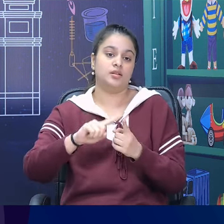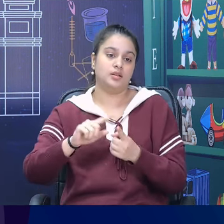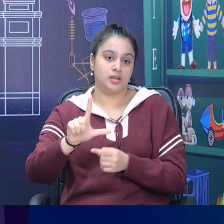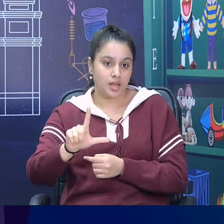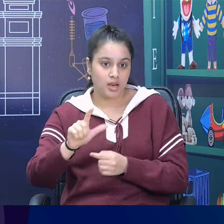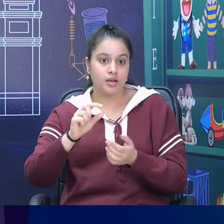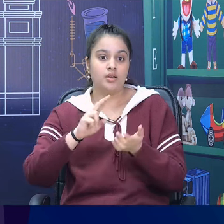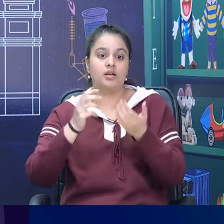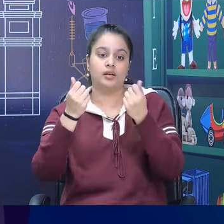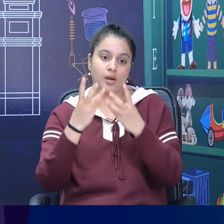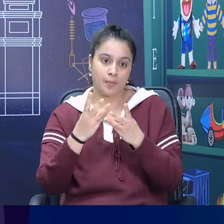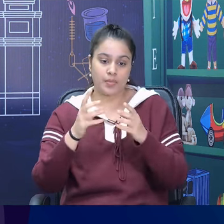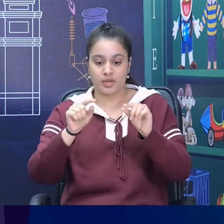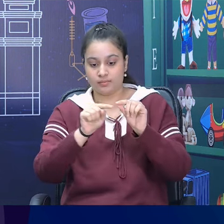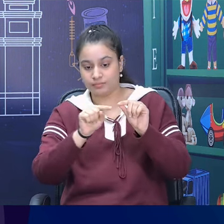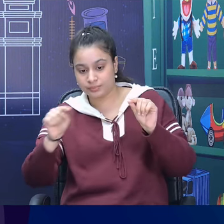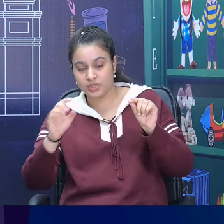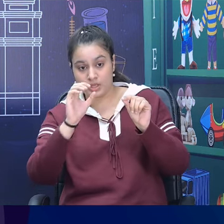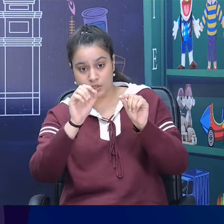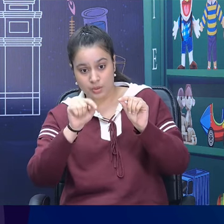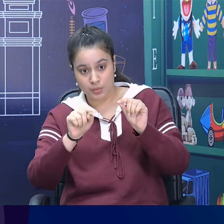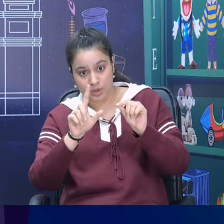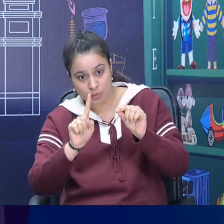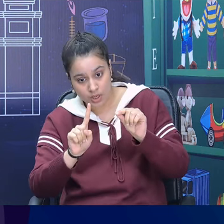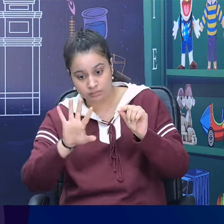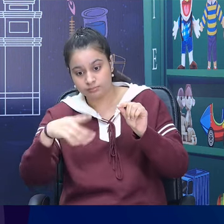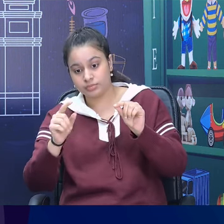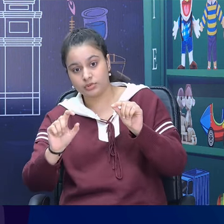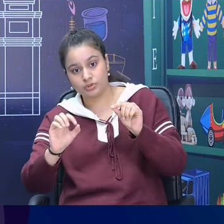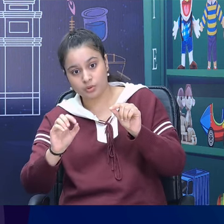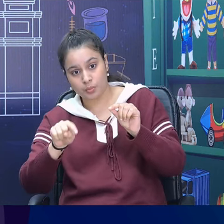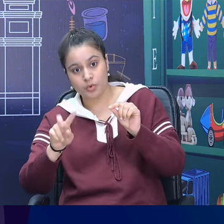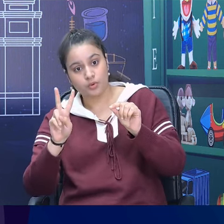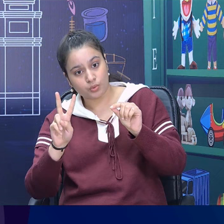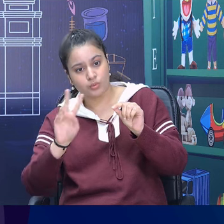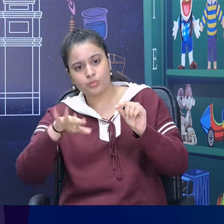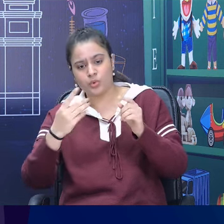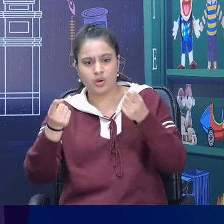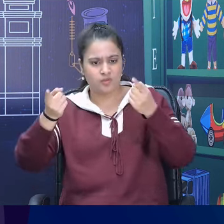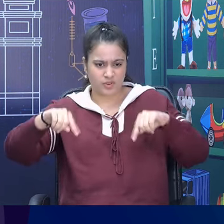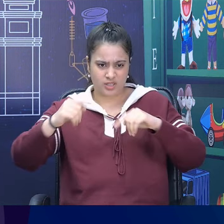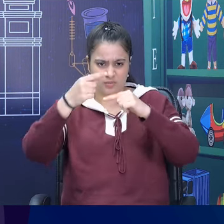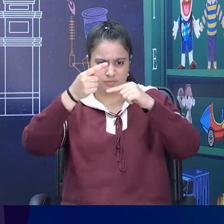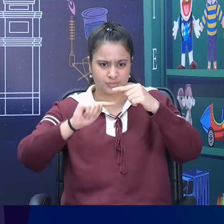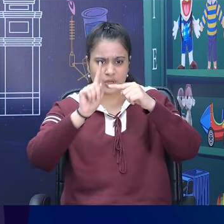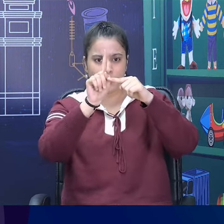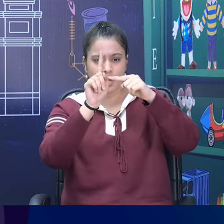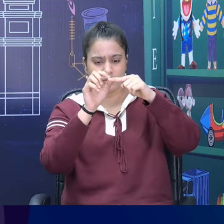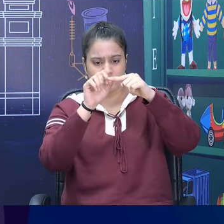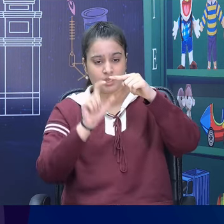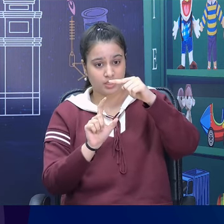0.1 0.2 इसी को हम जो डेसीमल नंबर हम जो बात कर रहे हैं इसे हम फ्रैक्शन में भी लिख सकते हैं 1/10 1